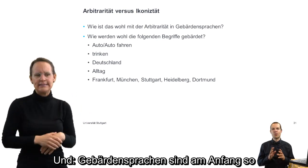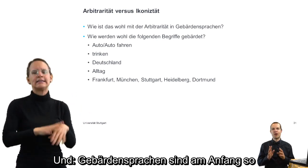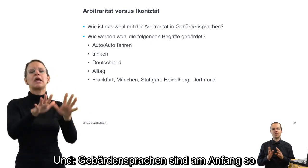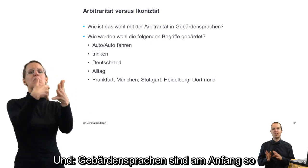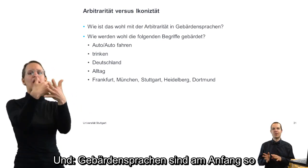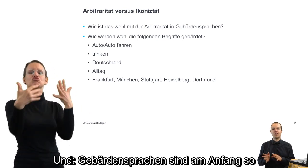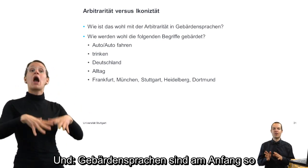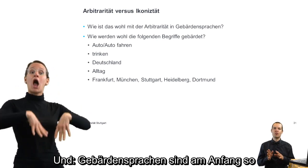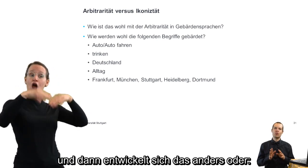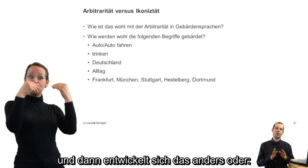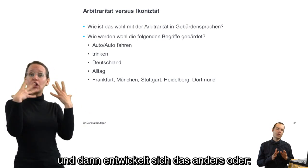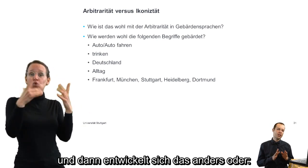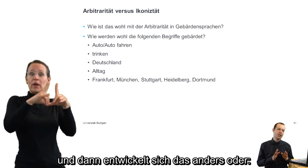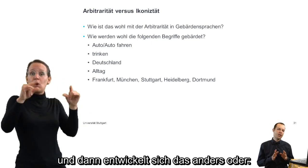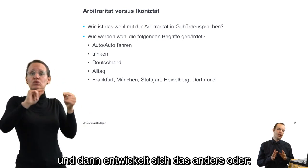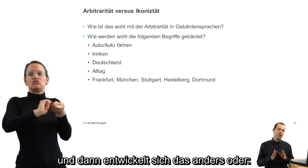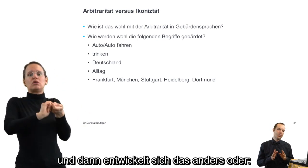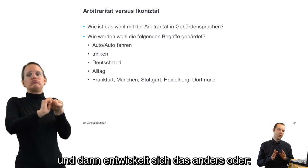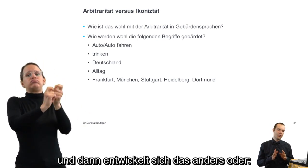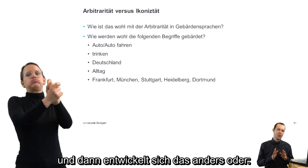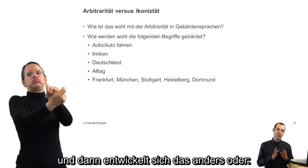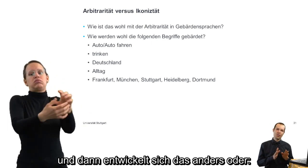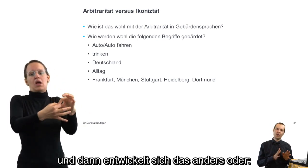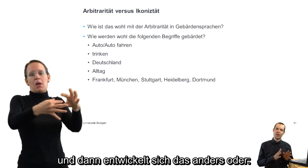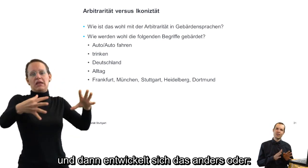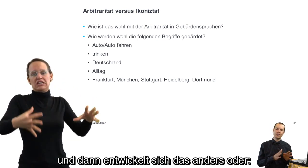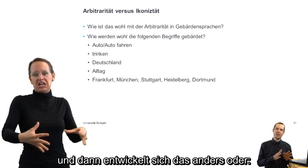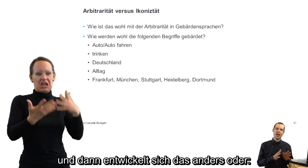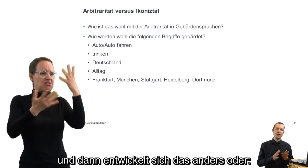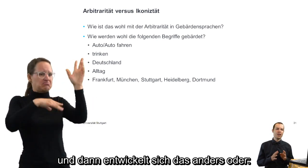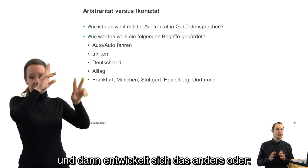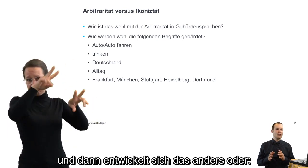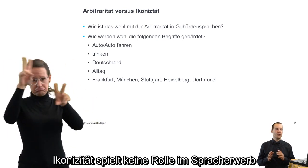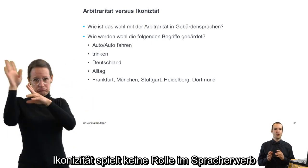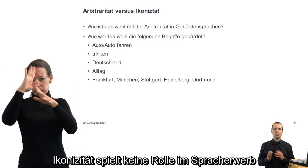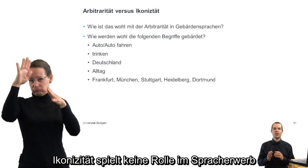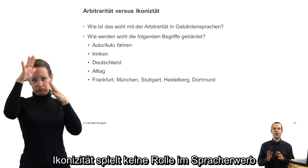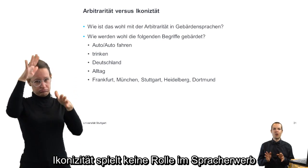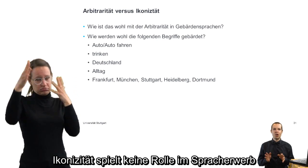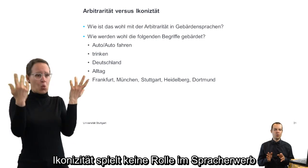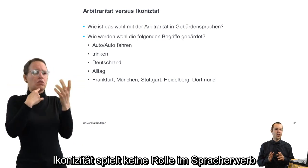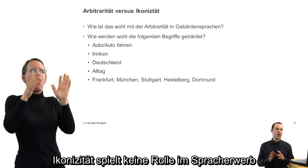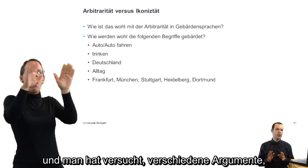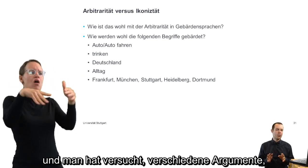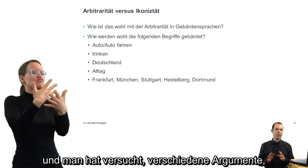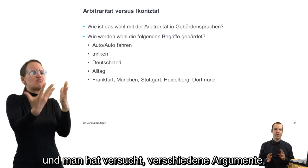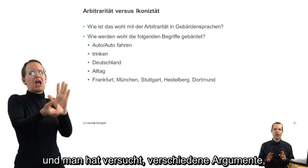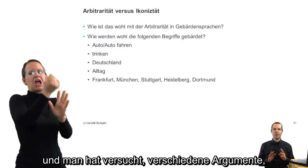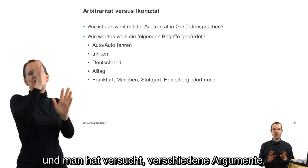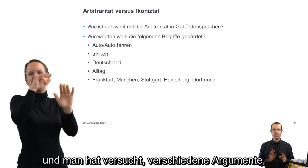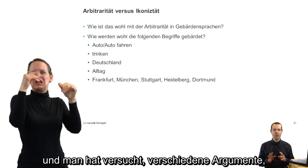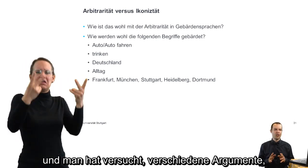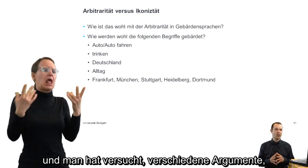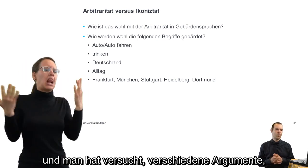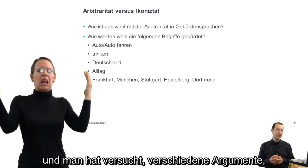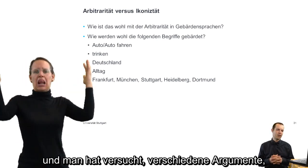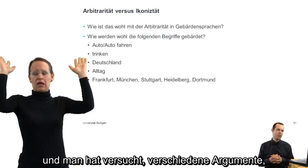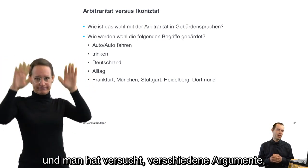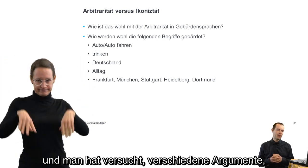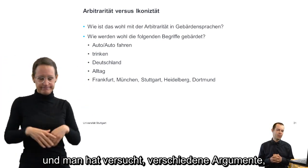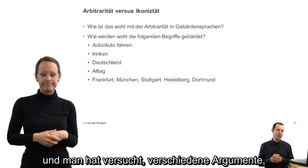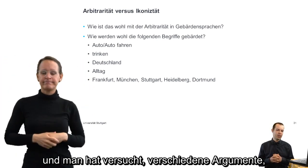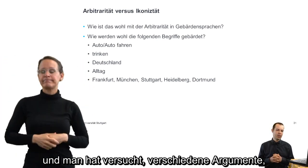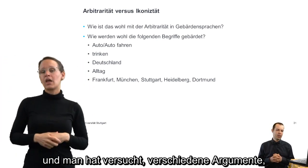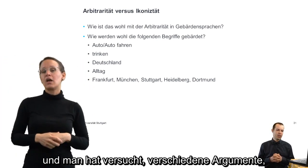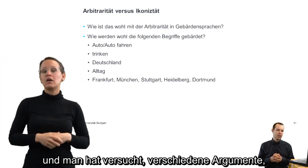Gebärdensprachen sind am Anfang so und dann entwickelt sich das anders oder es spielt keine Rolle im Spracherwerb und so weiter. Verschiedene Argumente.